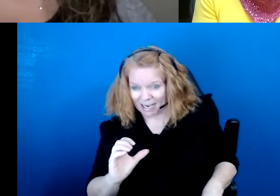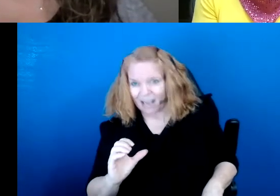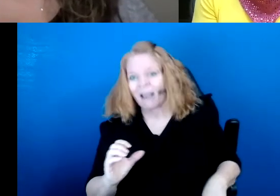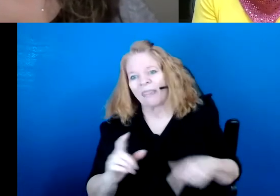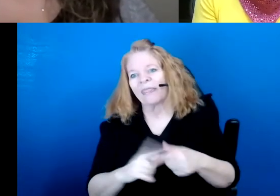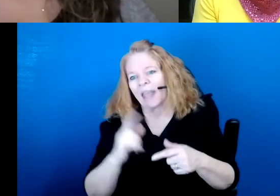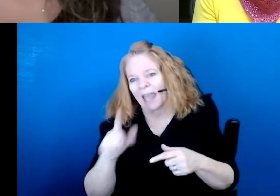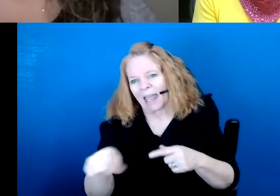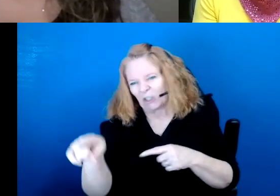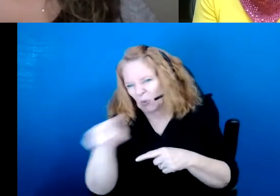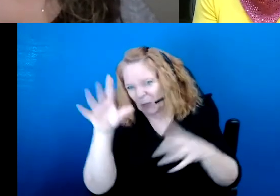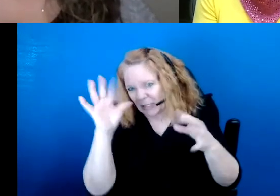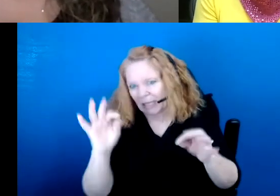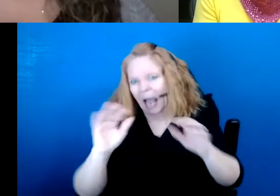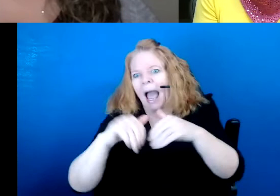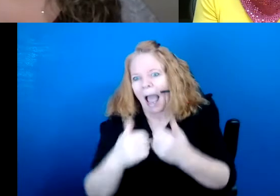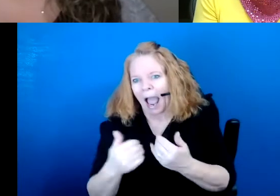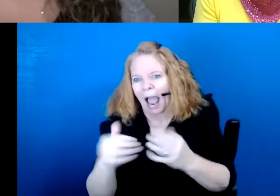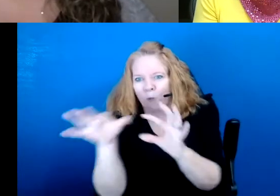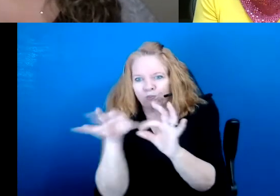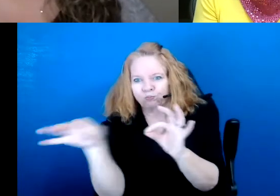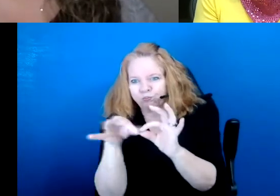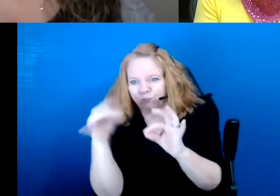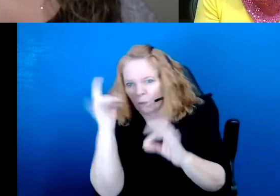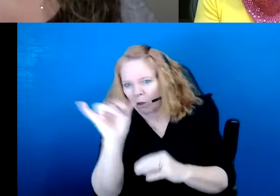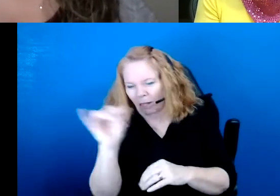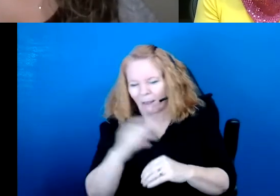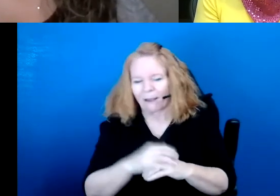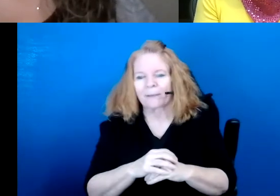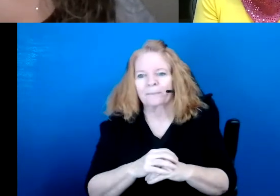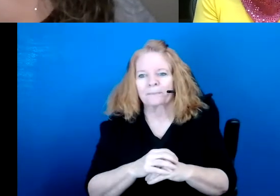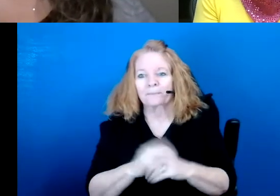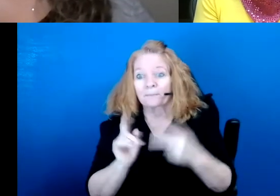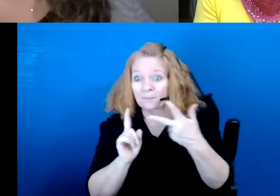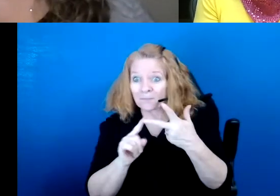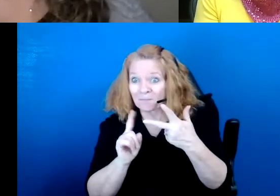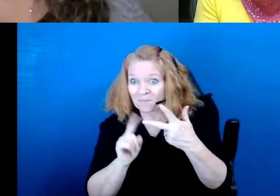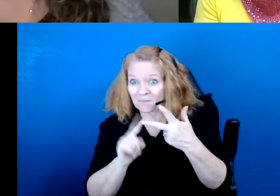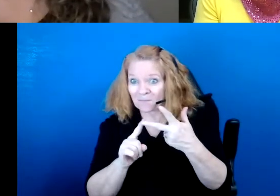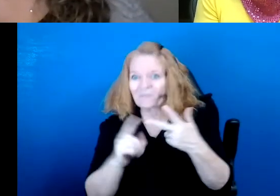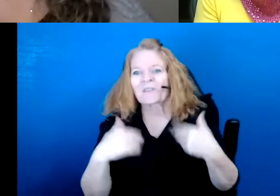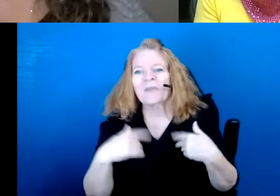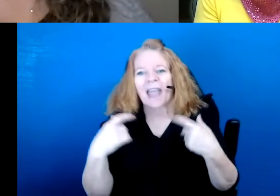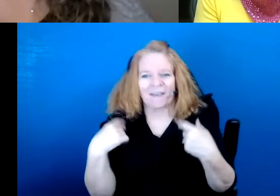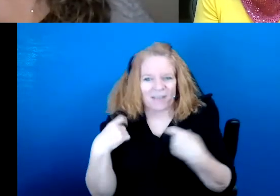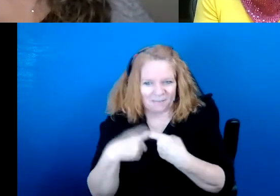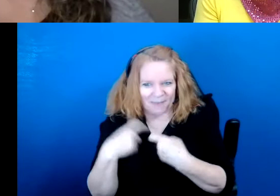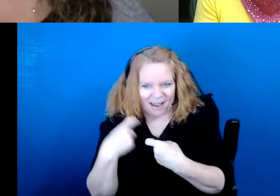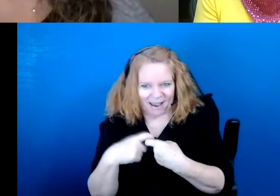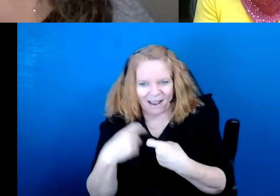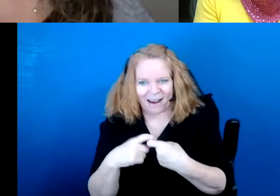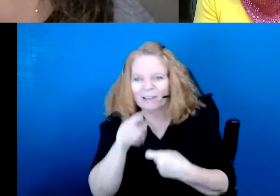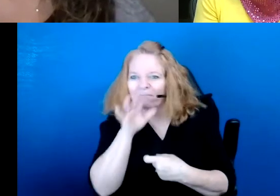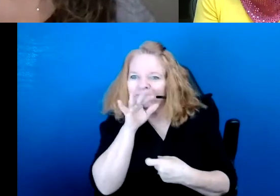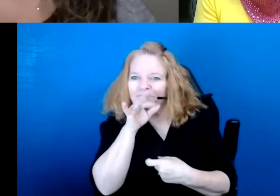s y hacerle clic les da opción de como pueden ver los subtítulos